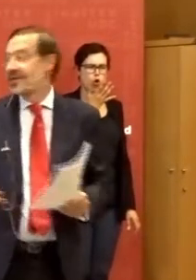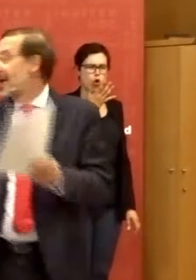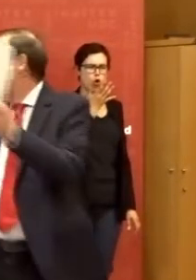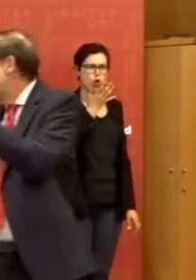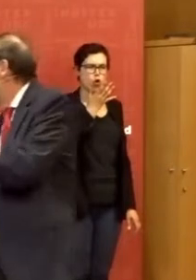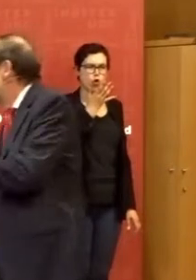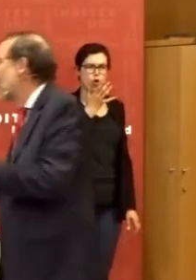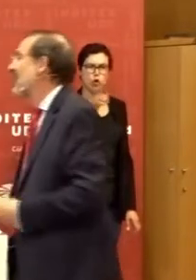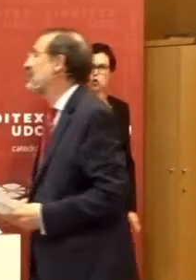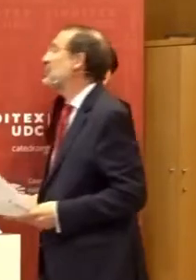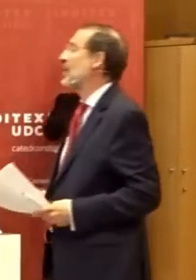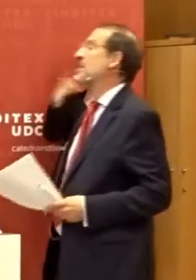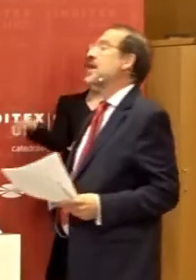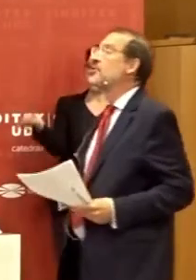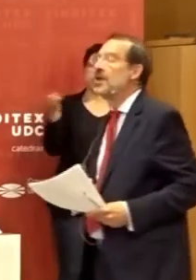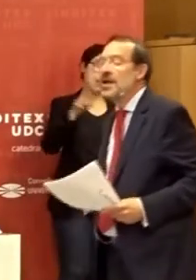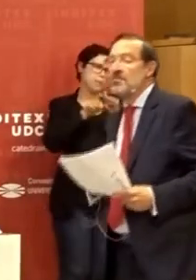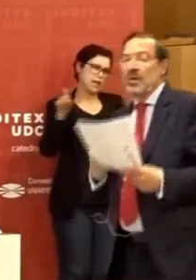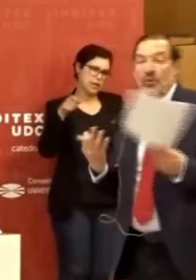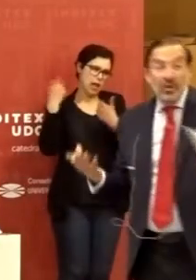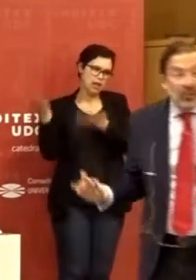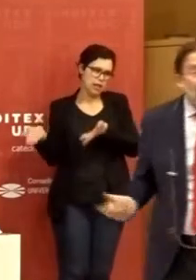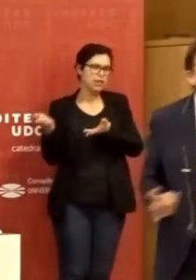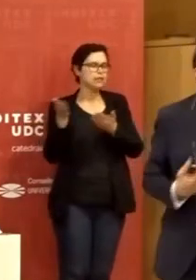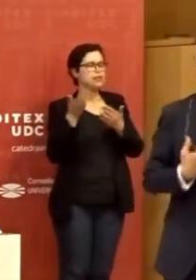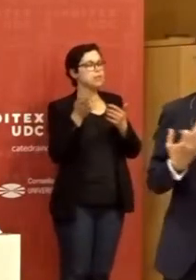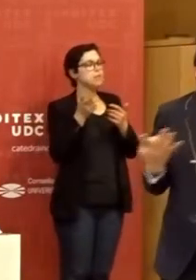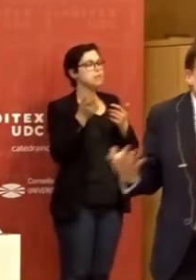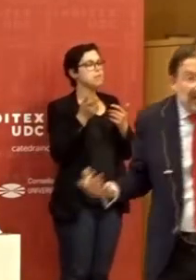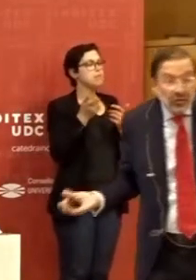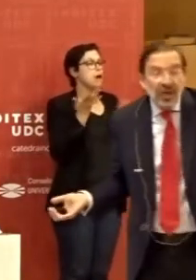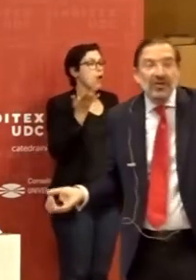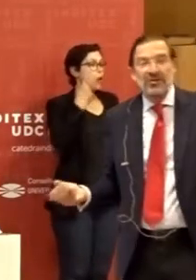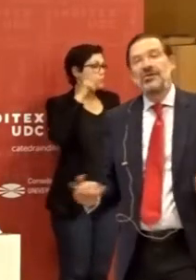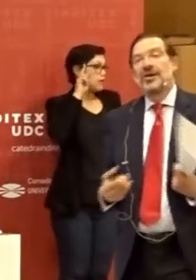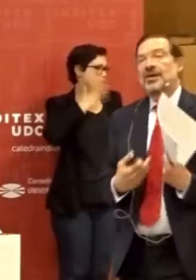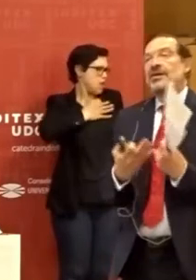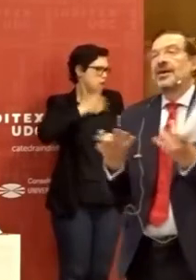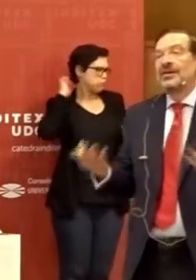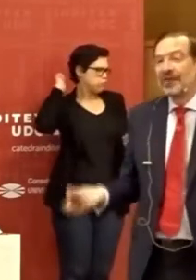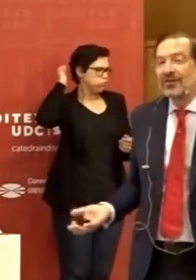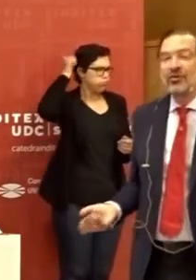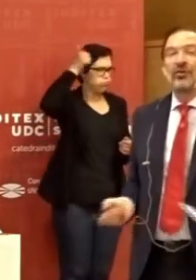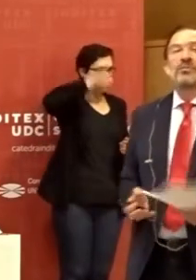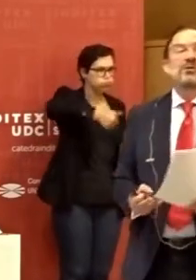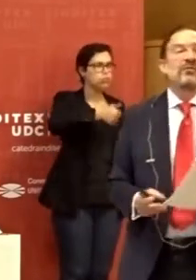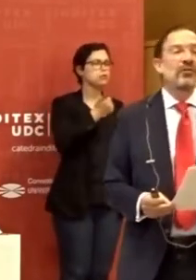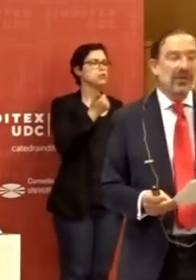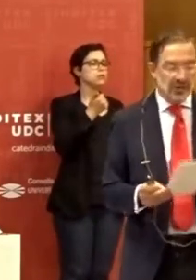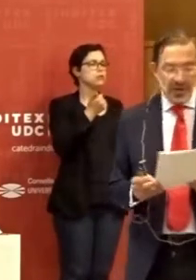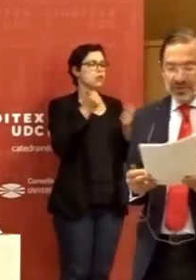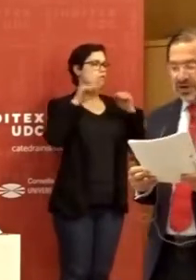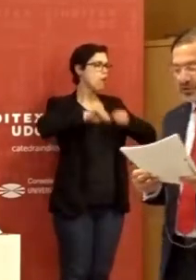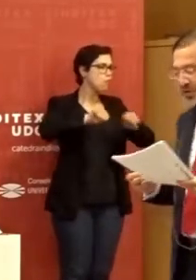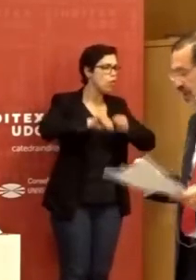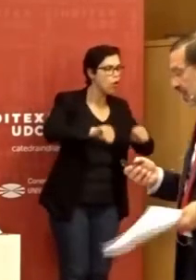quien está en el otro lado, en el mundo de la empresa, ¿no? Pero bueno, por la experiencia que yo tengo de trato y